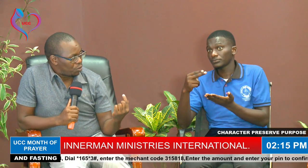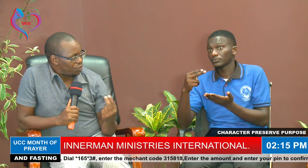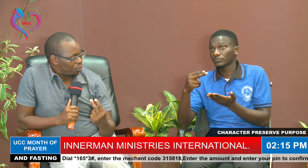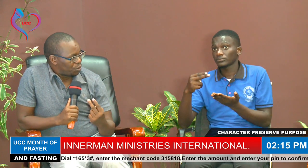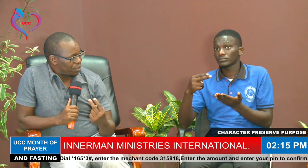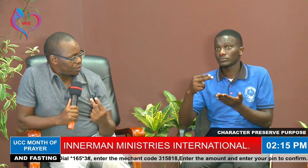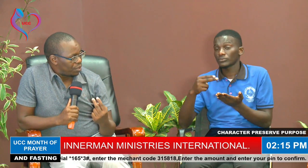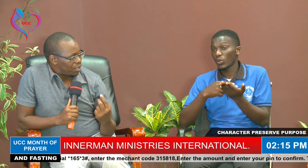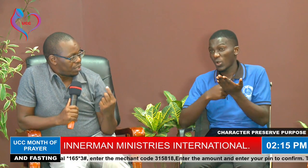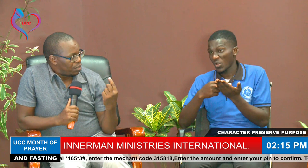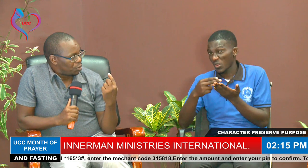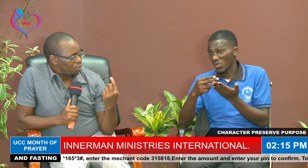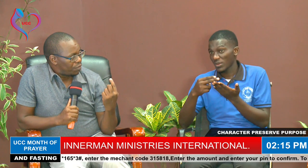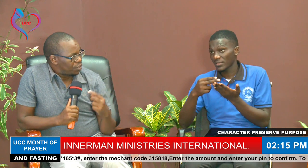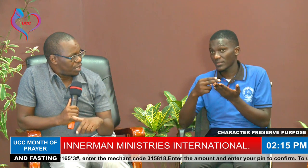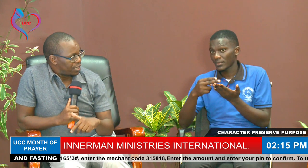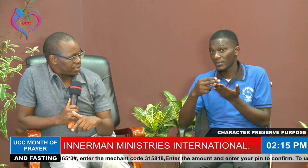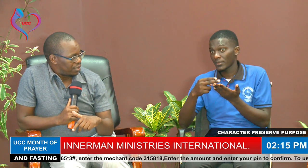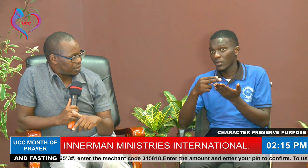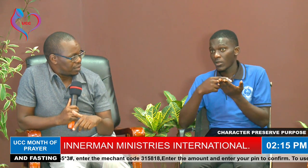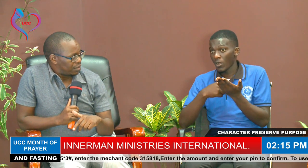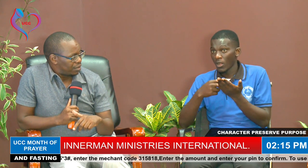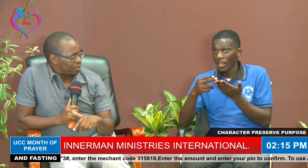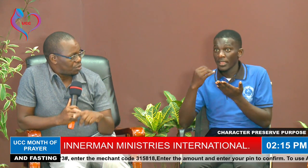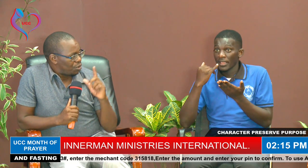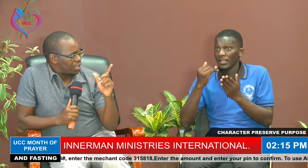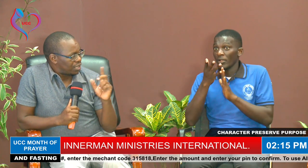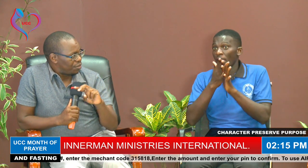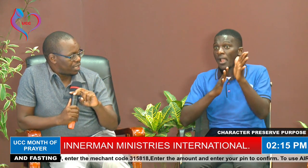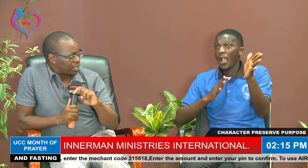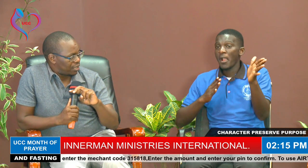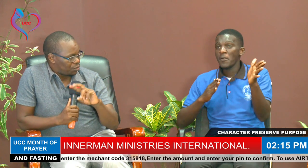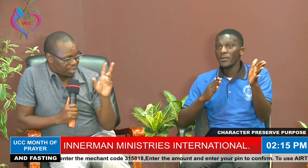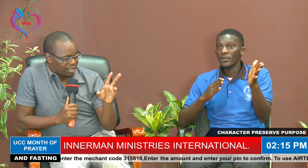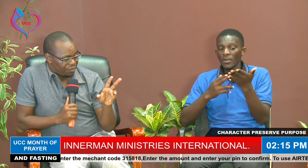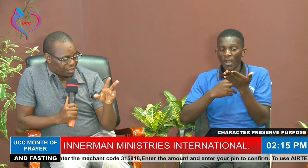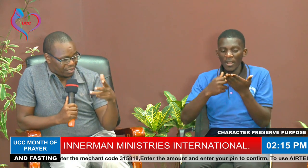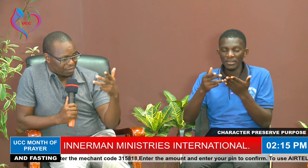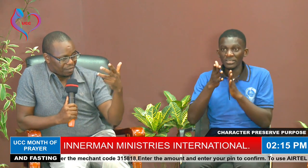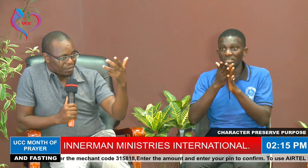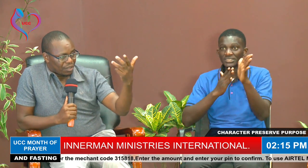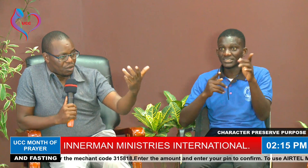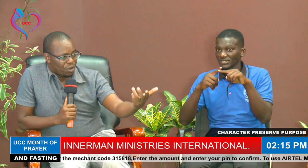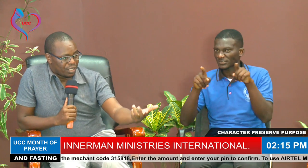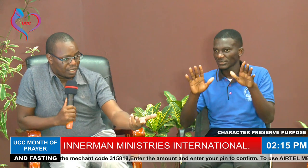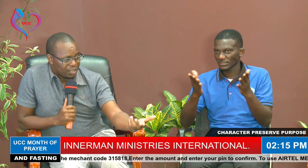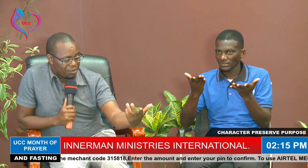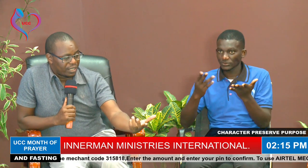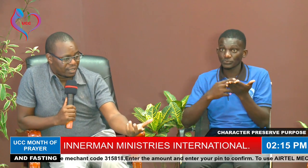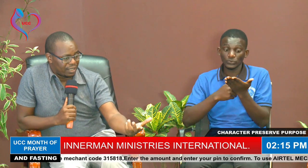omutukuvu n'omutuukirivu. Omutuukirivu is righteousness. So holiness and righteousness, what is the difference? Yes. Holiness, righteousness